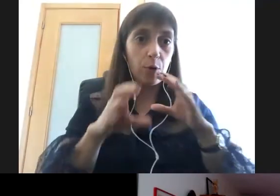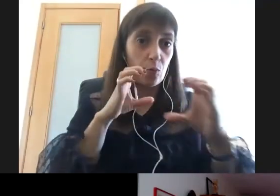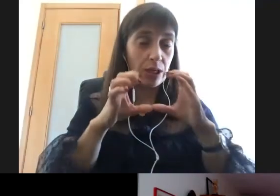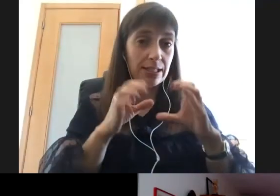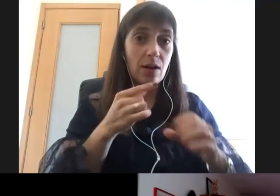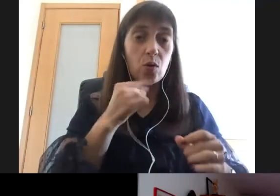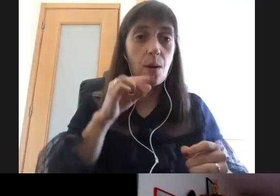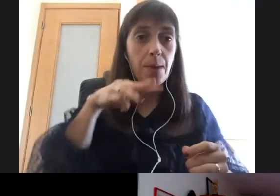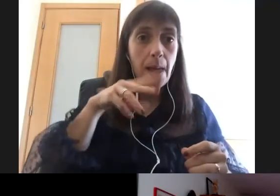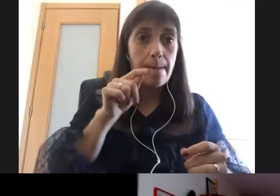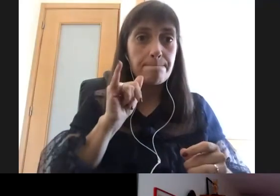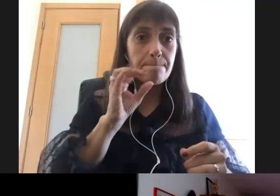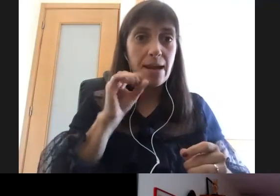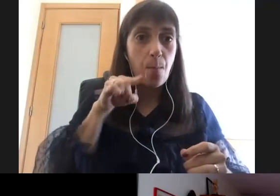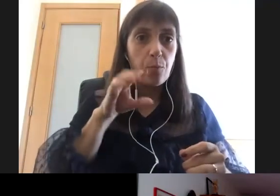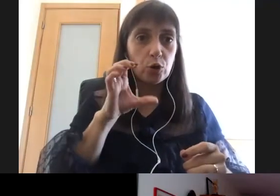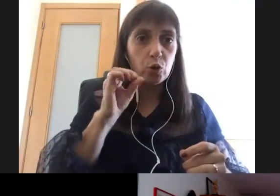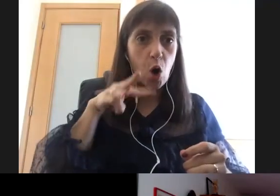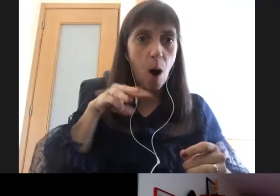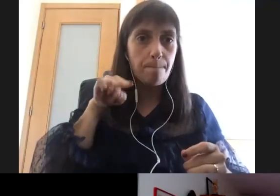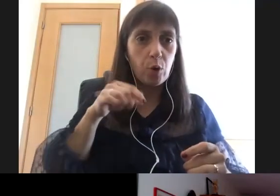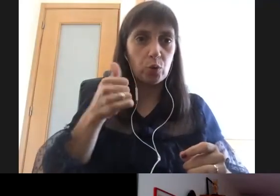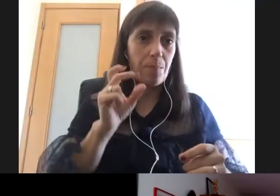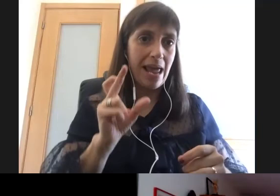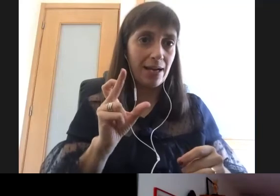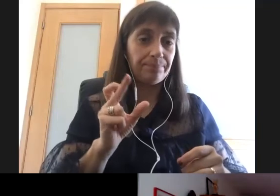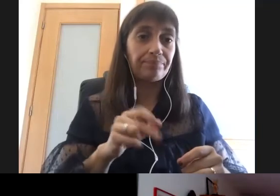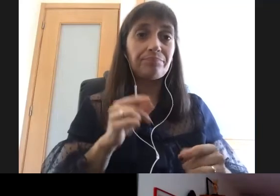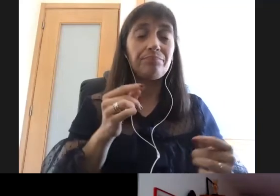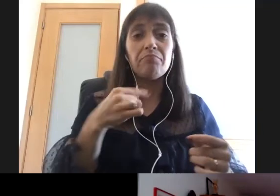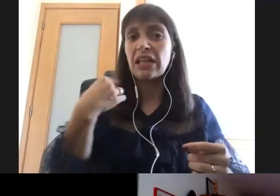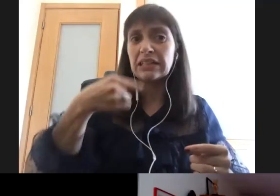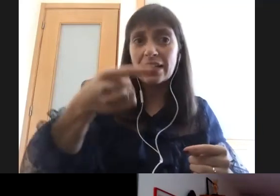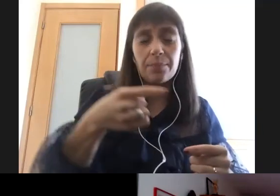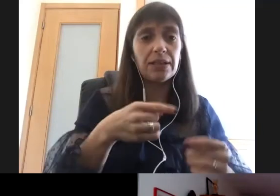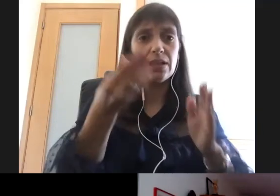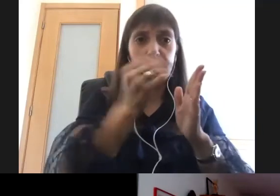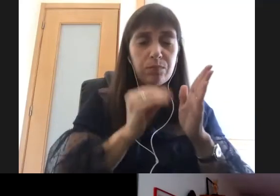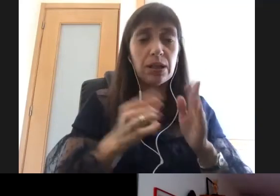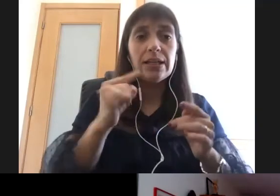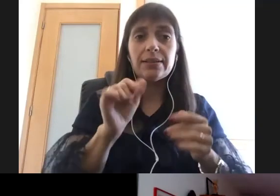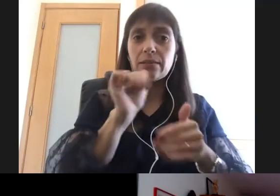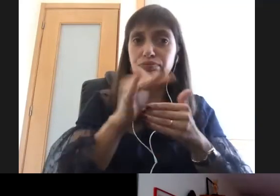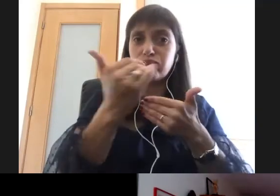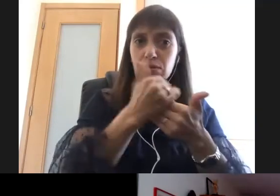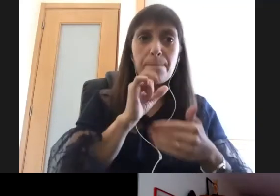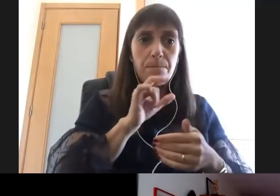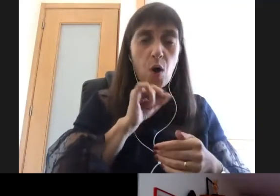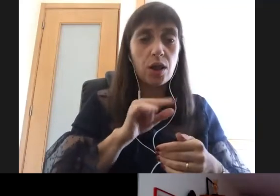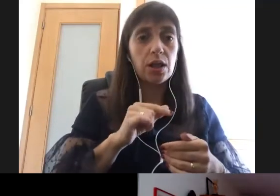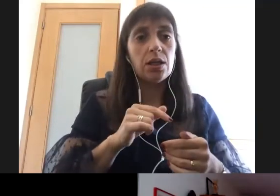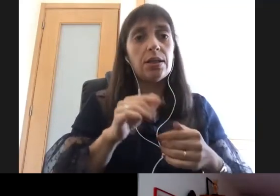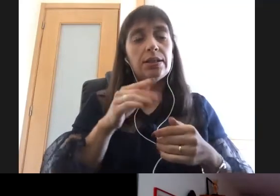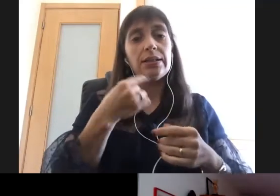mail.com.br e que distribui diariamente uma newsletter muito interessante e semanalmente uma newsletter